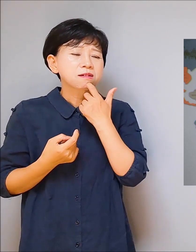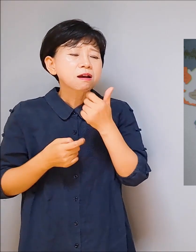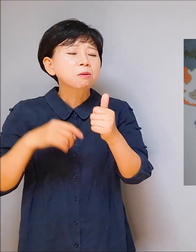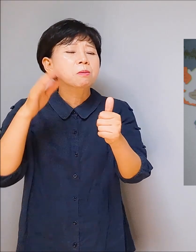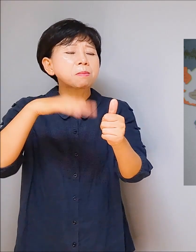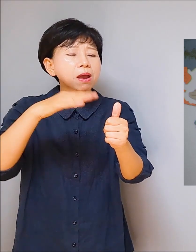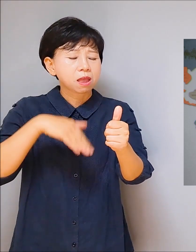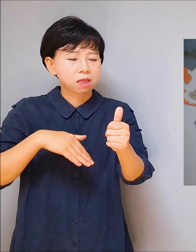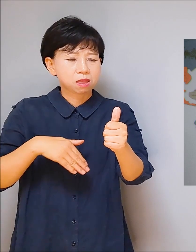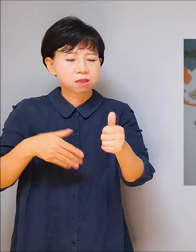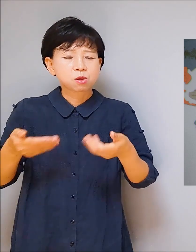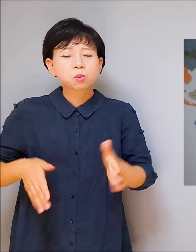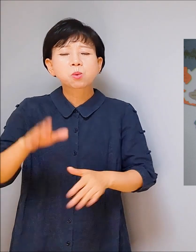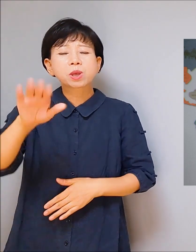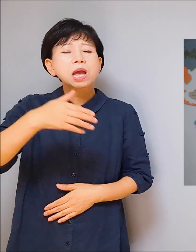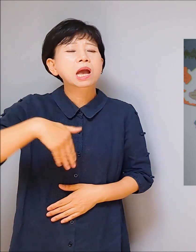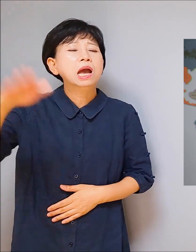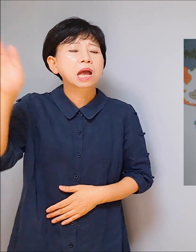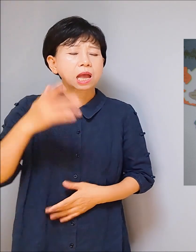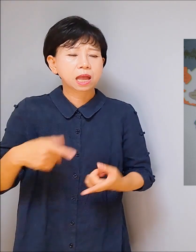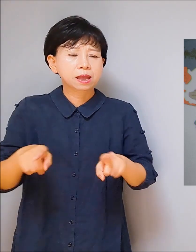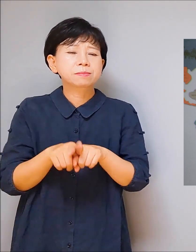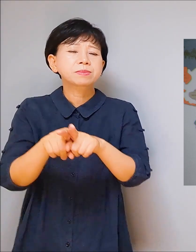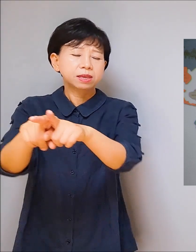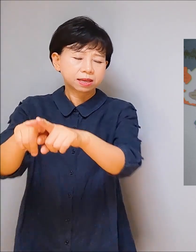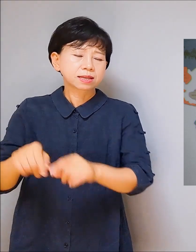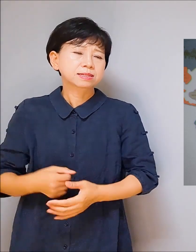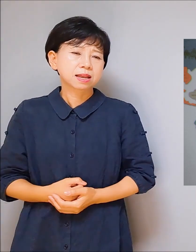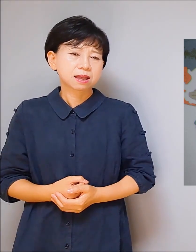돌아가라. 내가 함께하마.